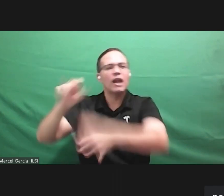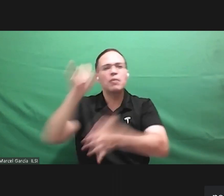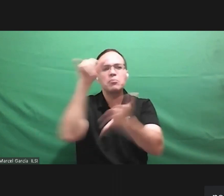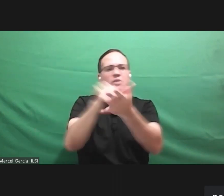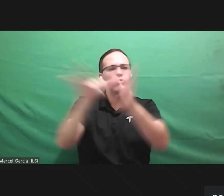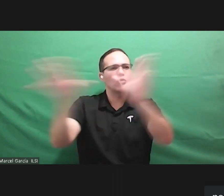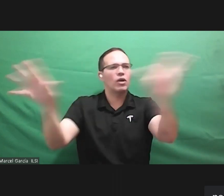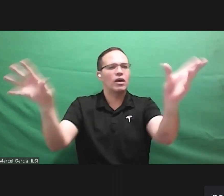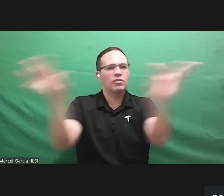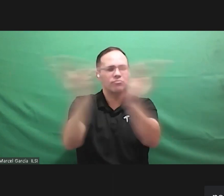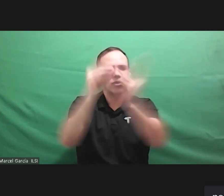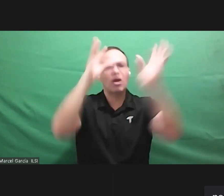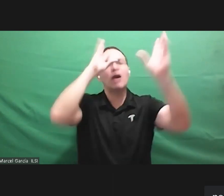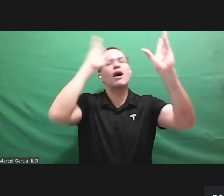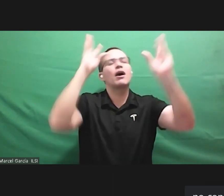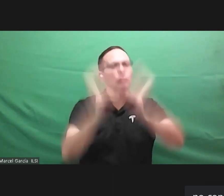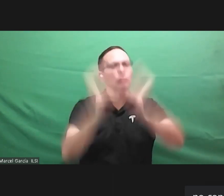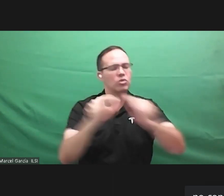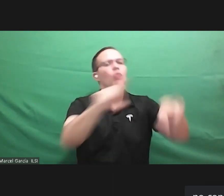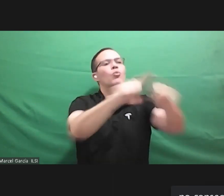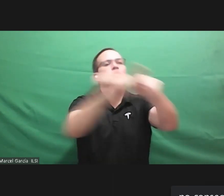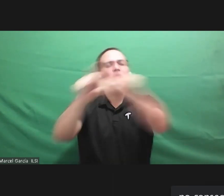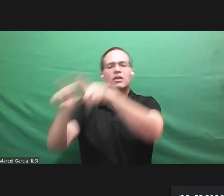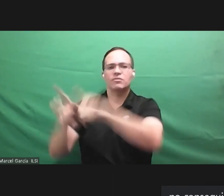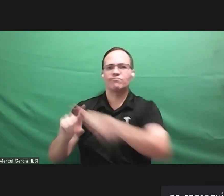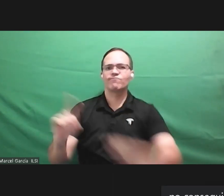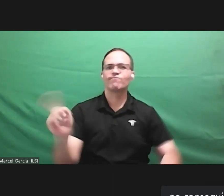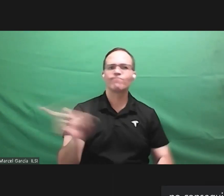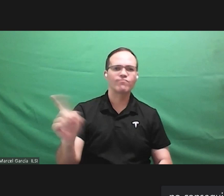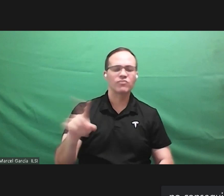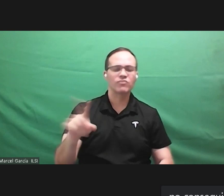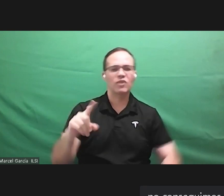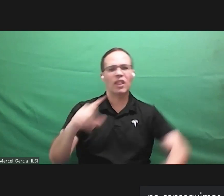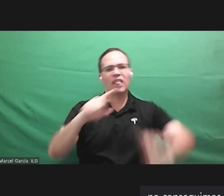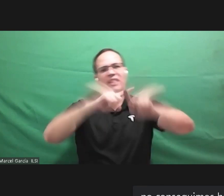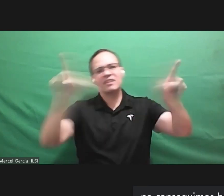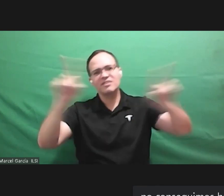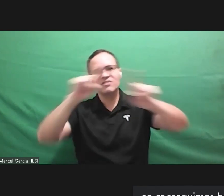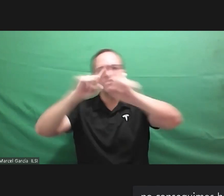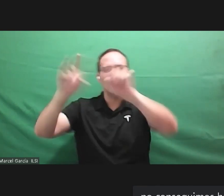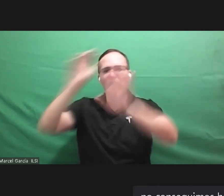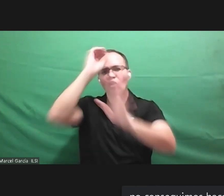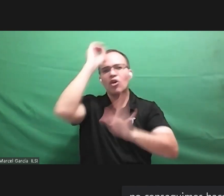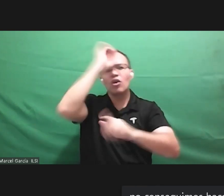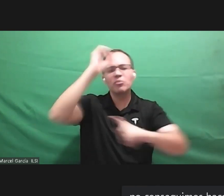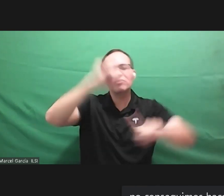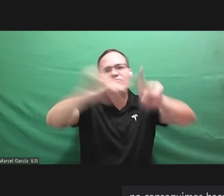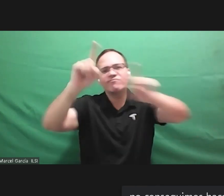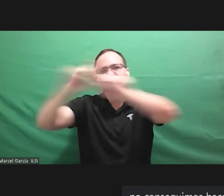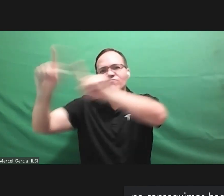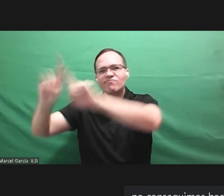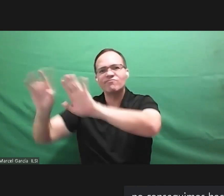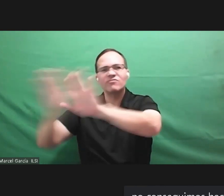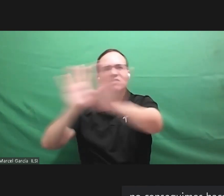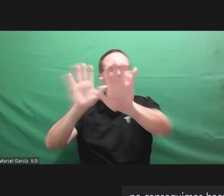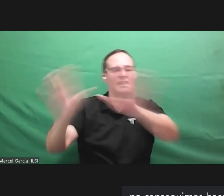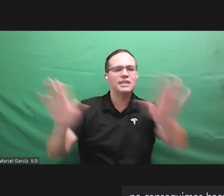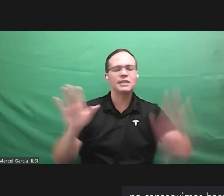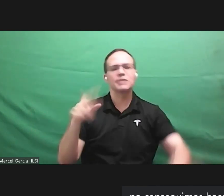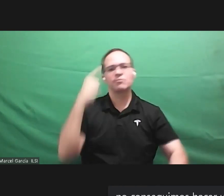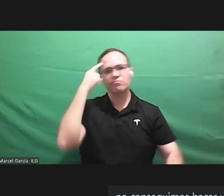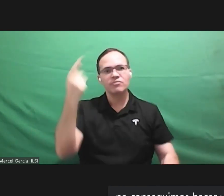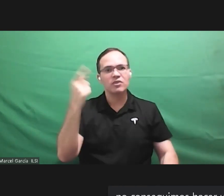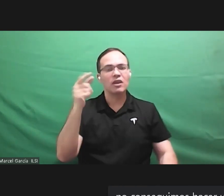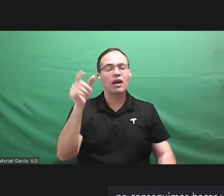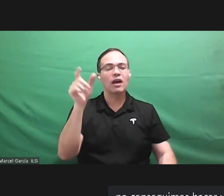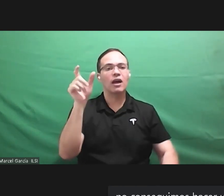estas bases geográficas. Así que tenemos una diversidad conceptual y operacional que es mucho, mucho grande